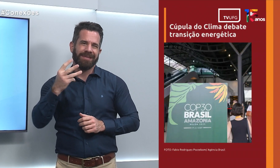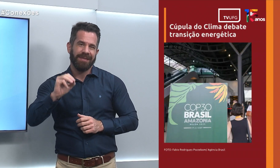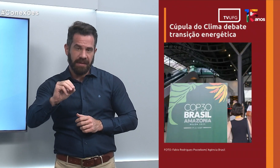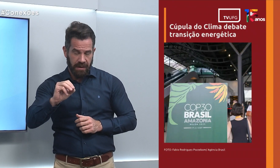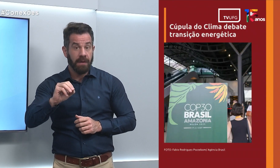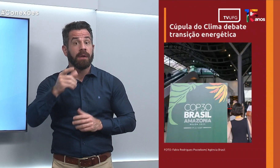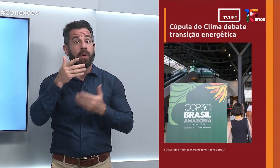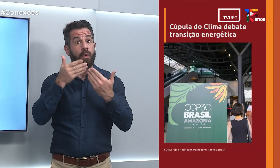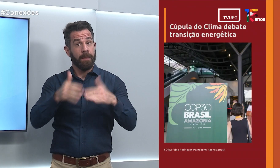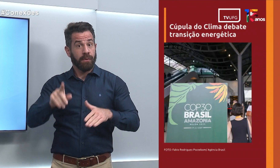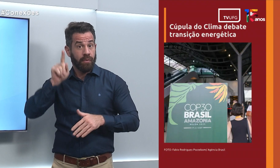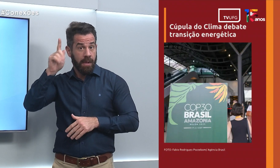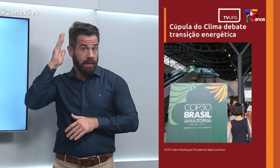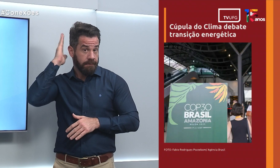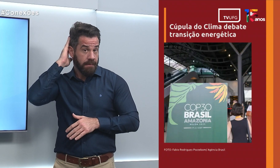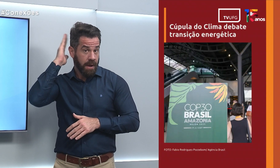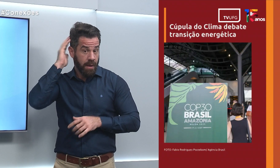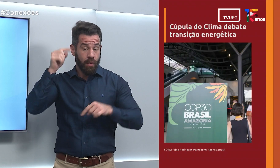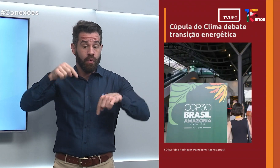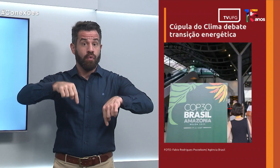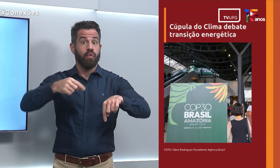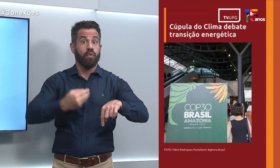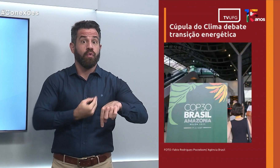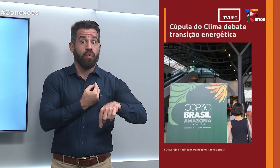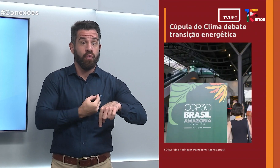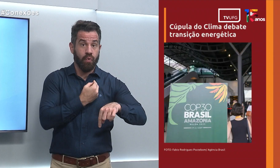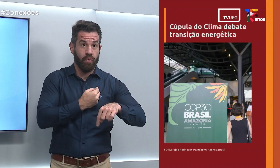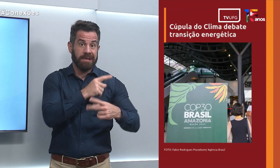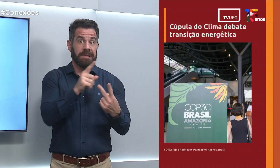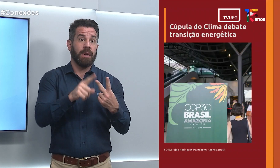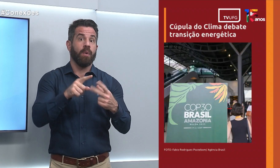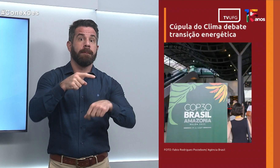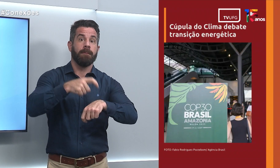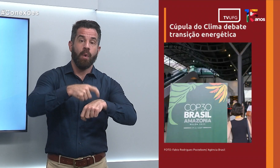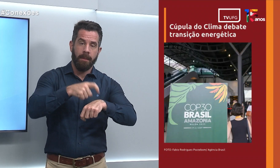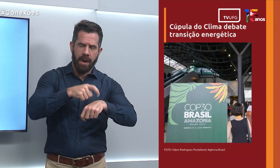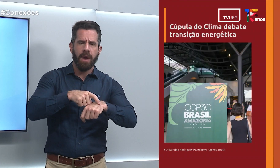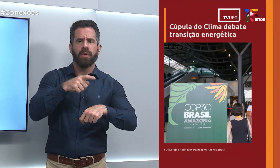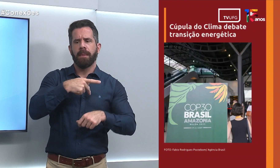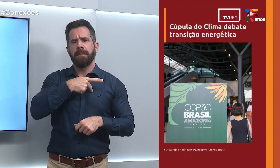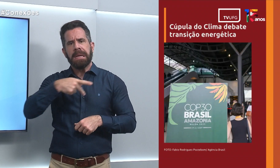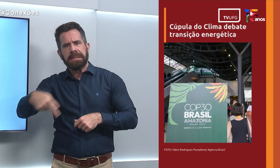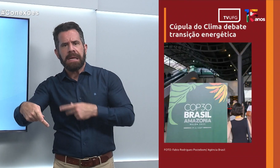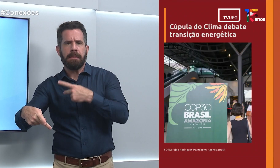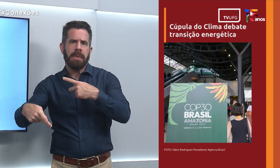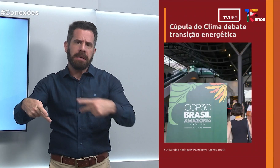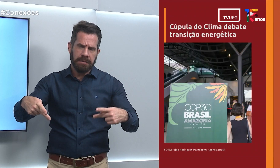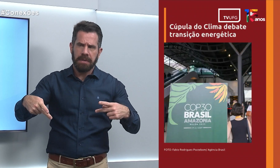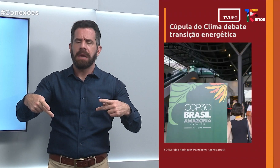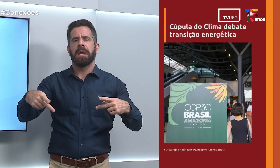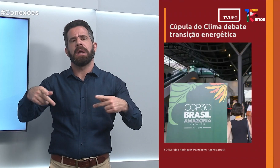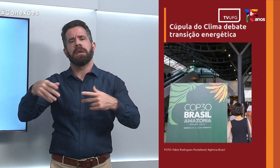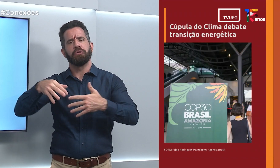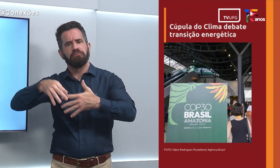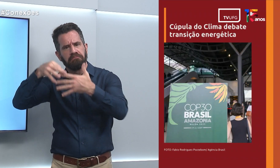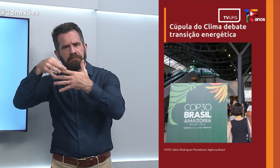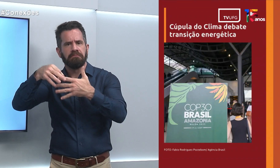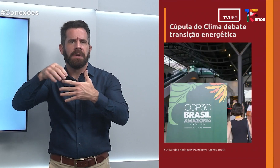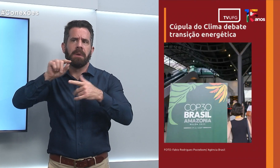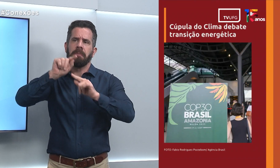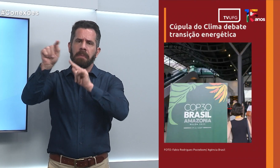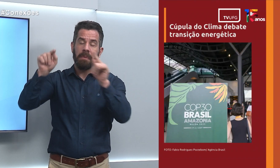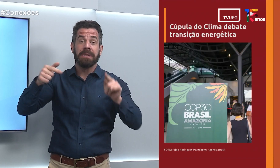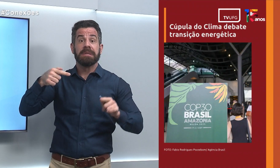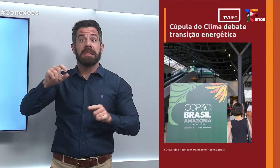capital do Pará, vai reunir hoje chefes de Estado e representantes de mais de 70 países